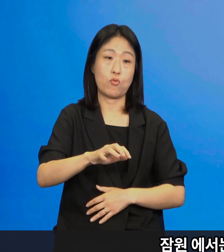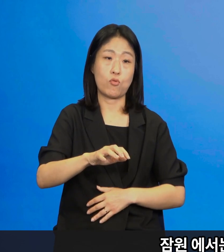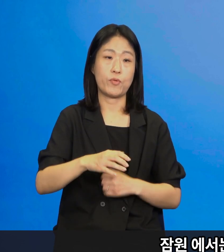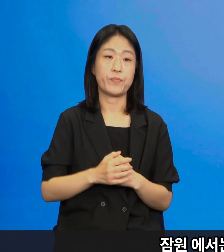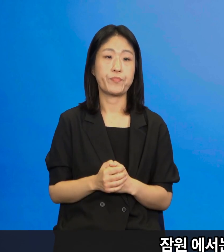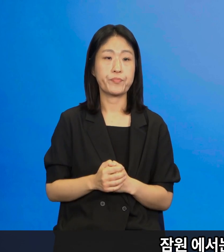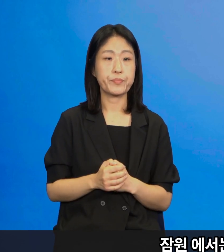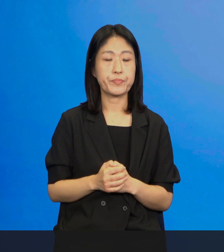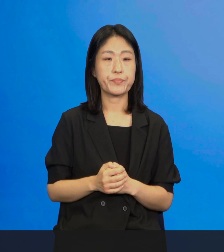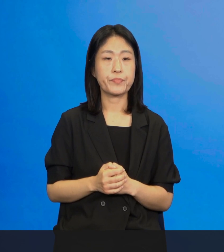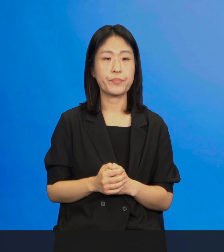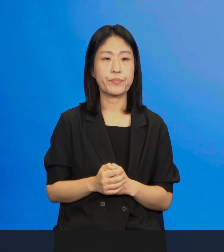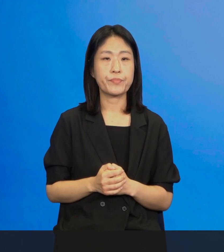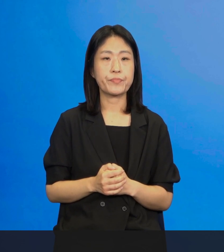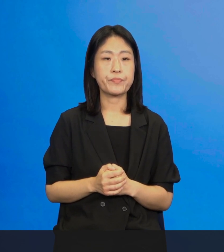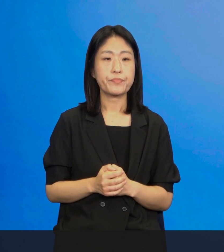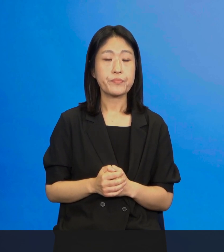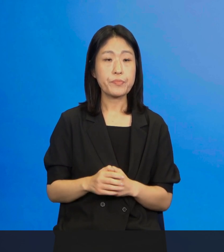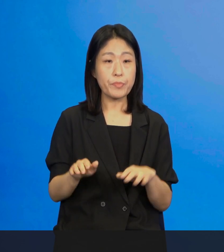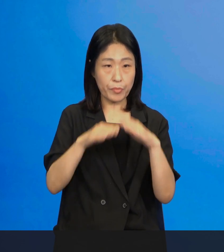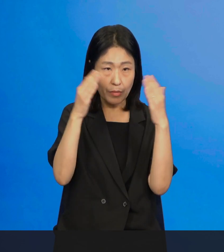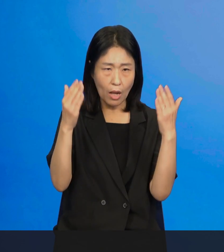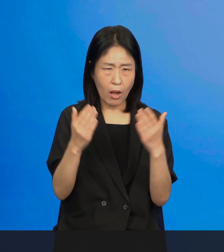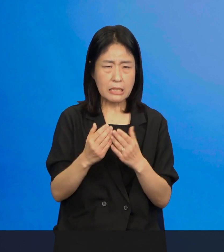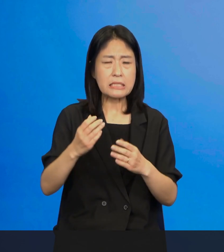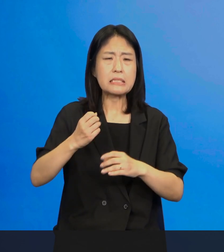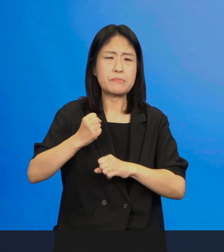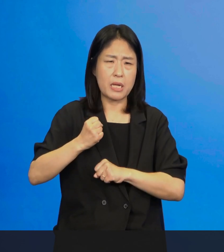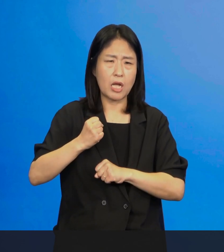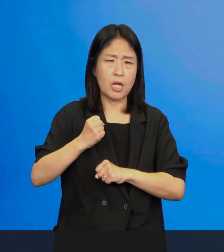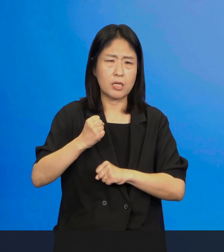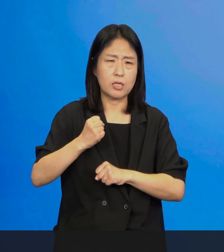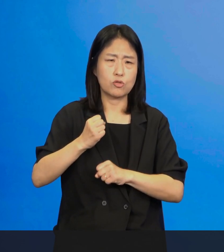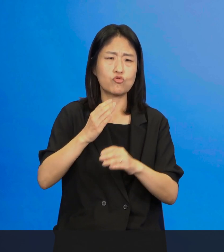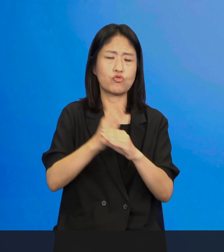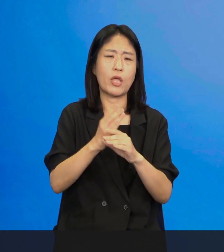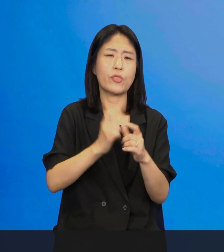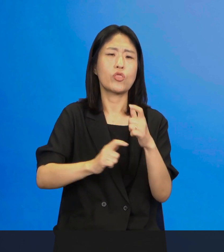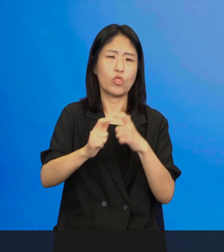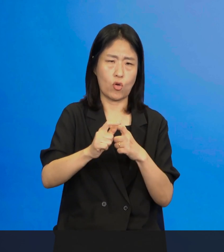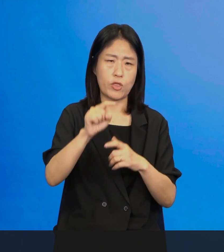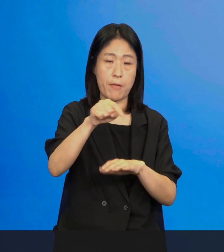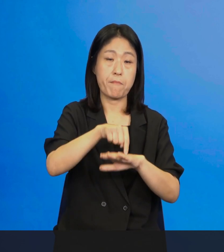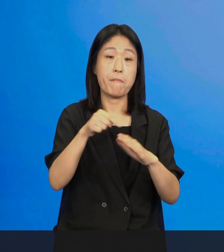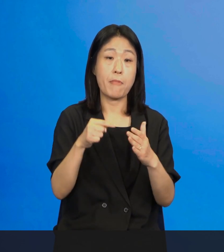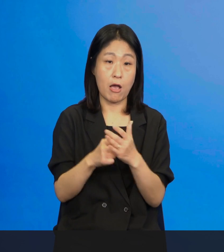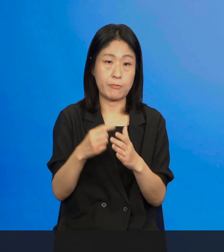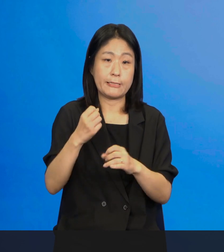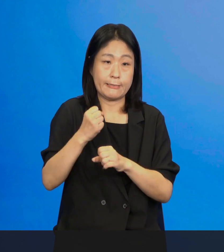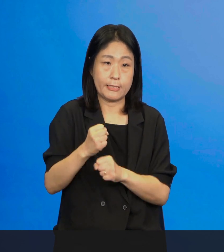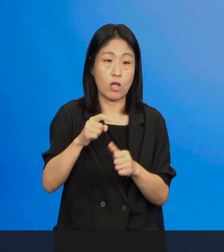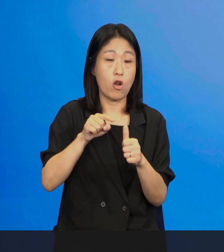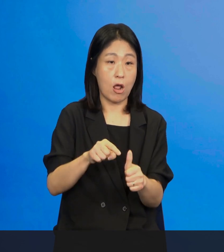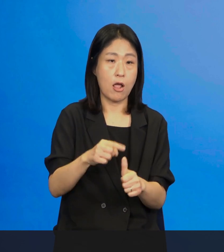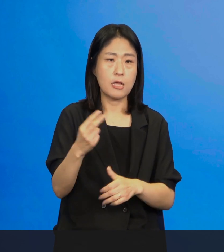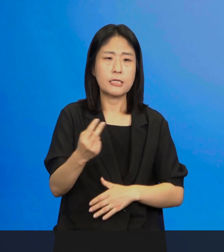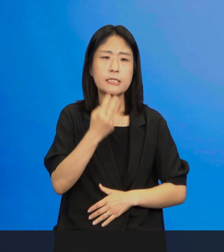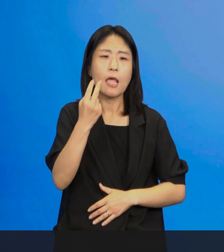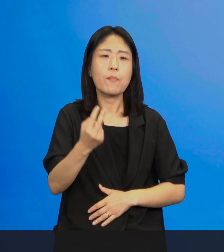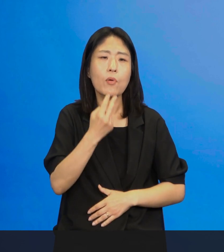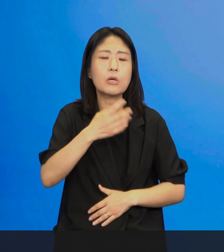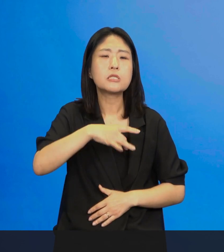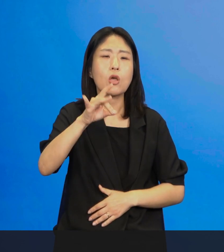잠언에서는 말씀하십니다. 4장 23절에 모든 지킬 만한 것 중에 더욱 내 마음을 지켜라. 생명의 근원이